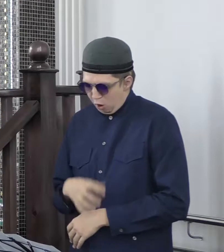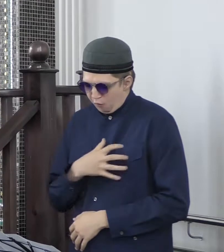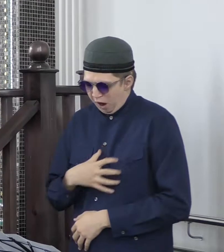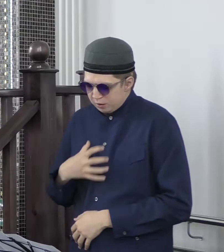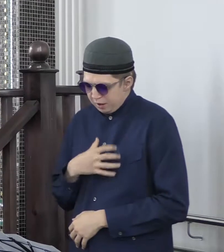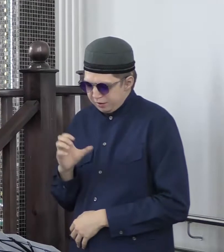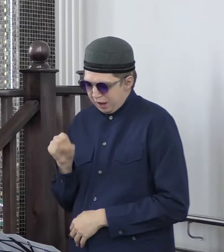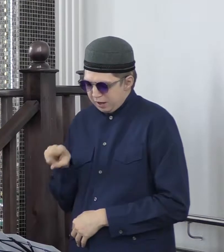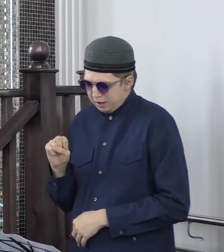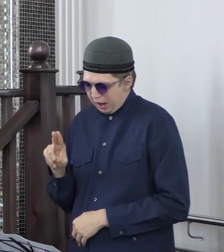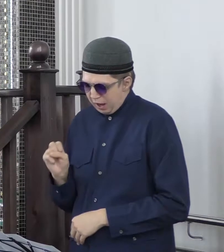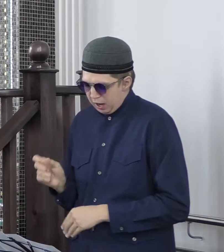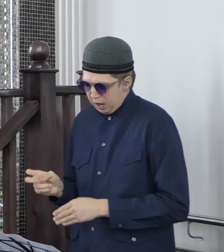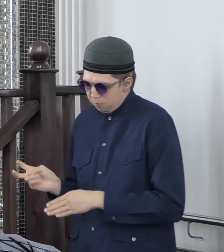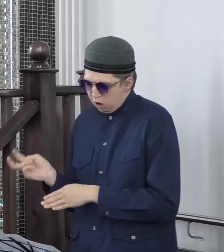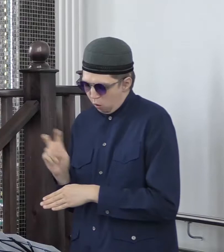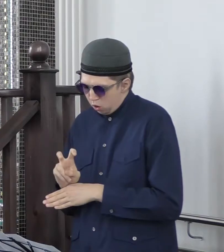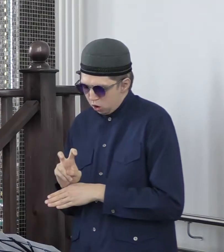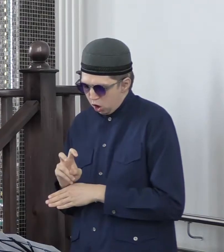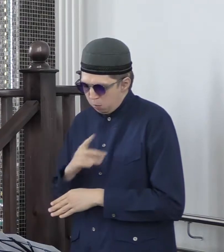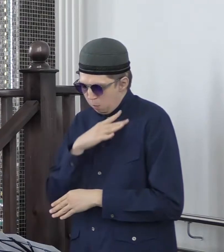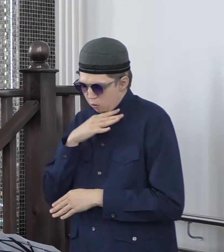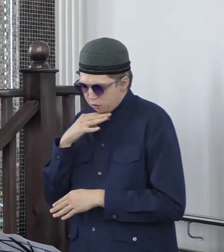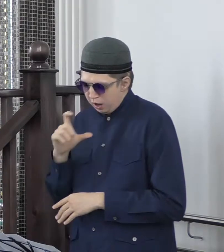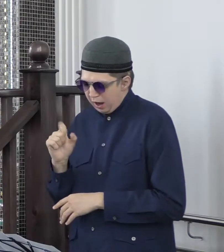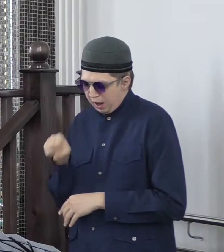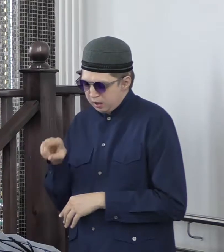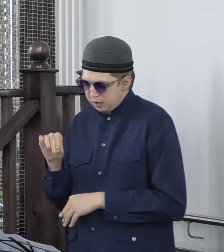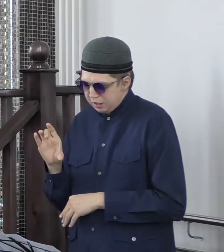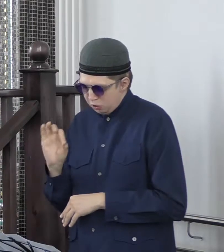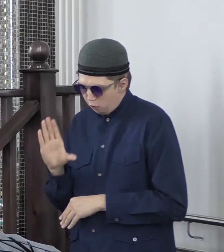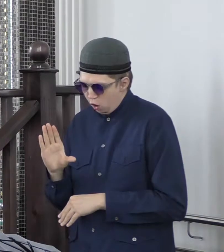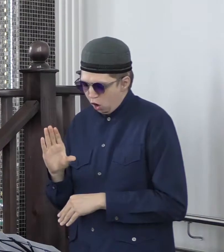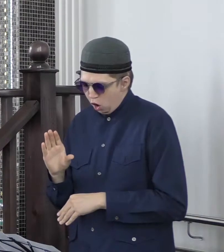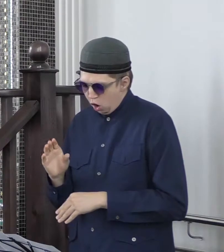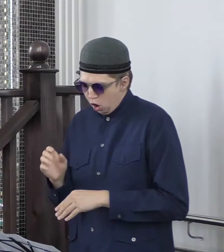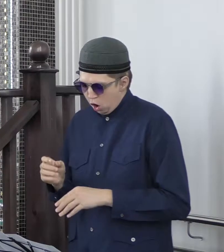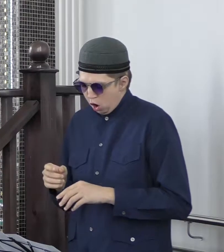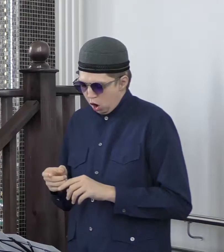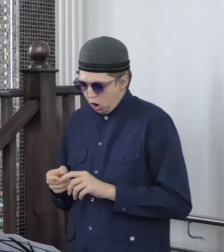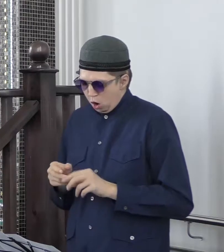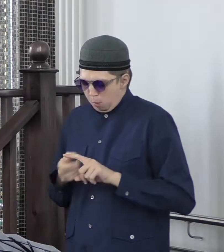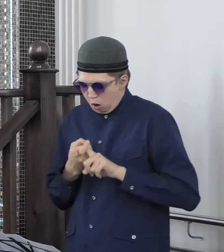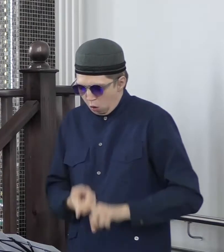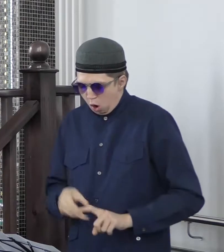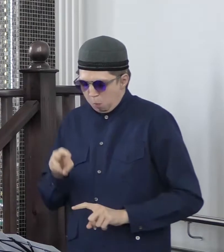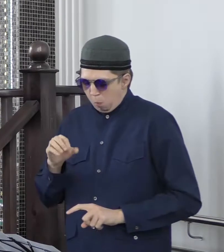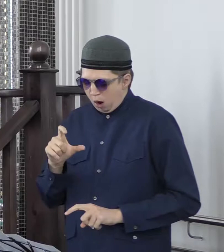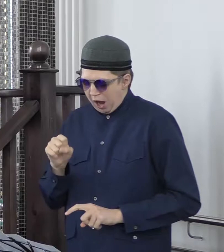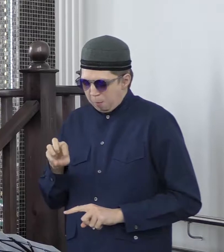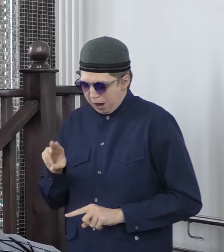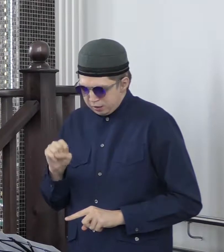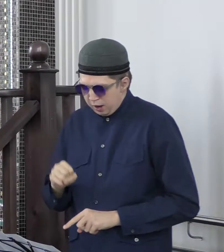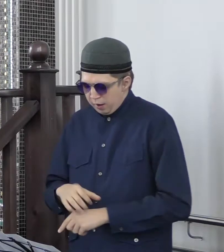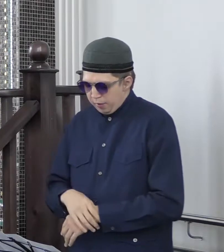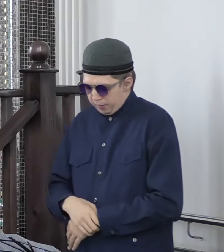إنت ربي وربك الله حلال ورشد وخير خير من البركة من تلقى الله يصدق